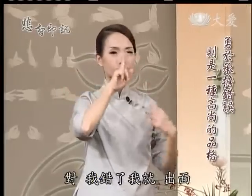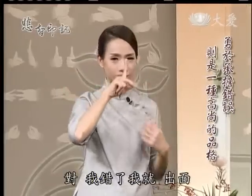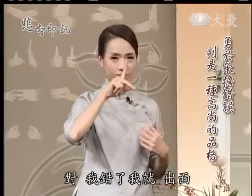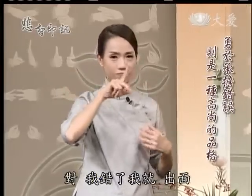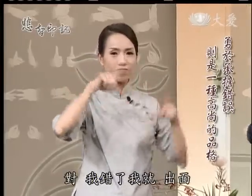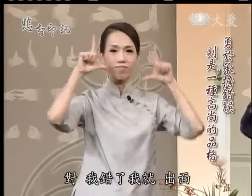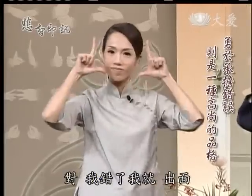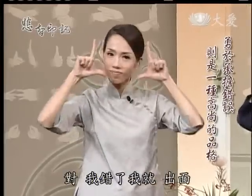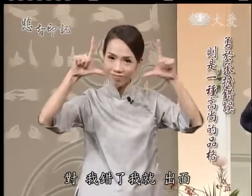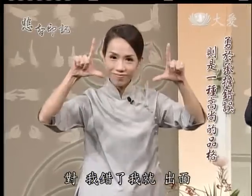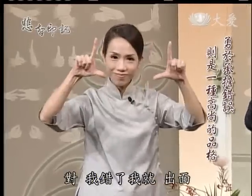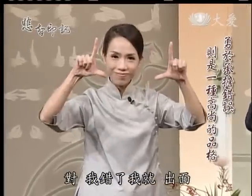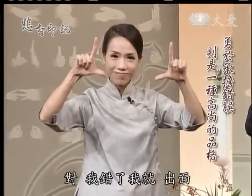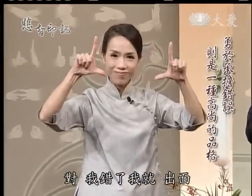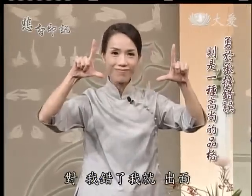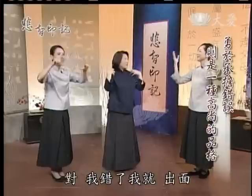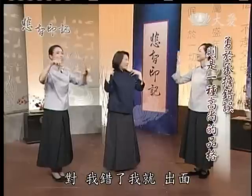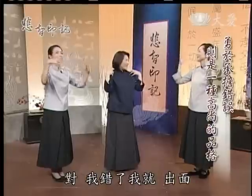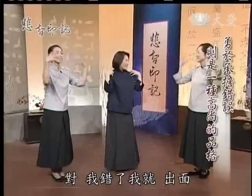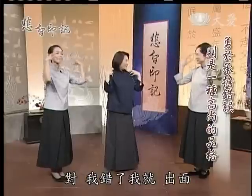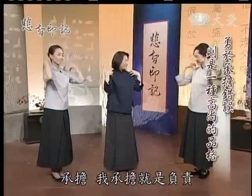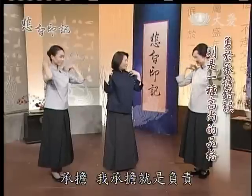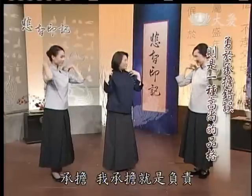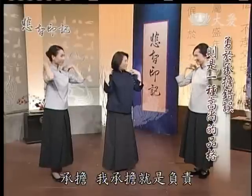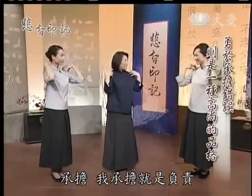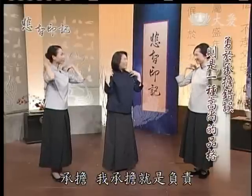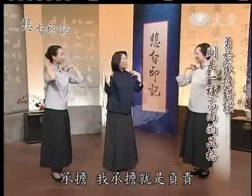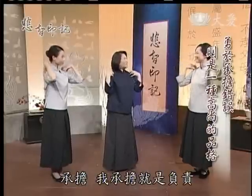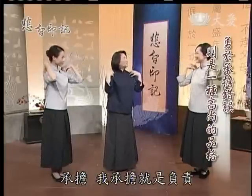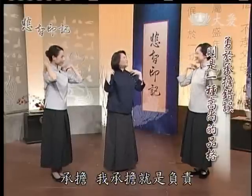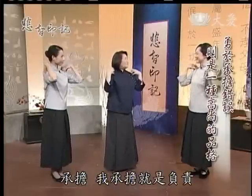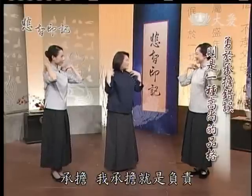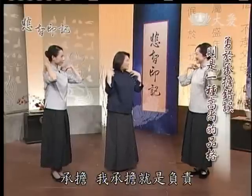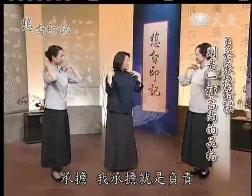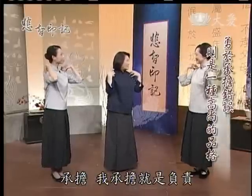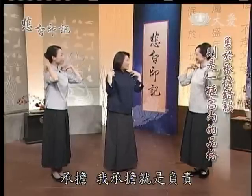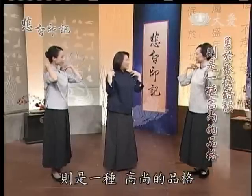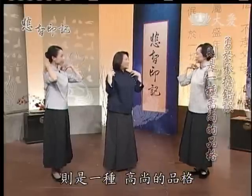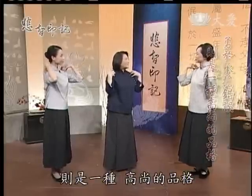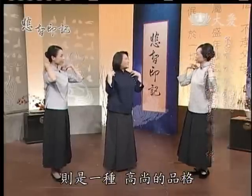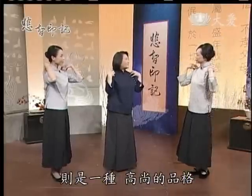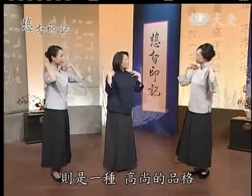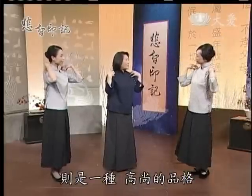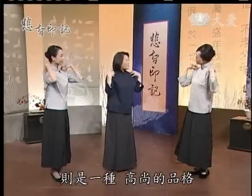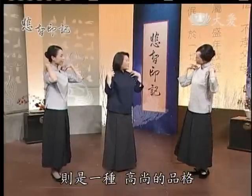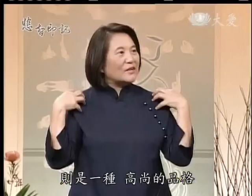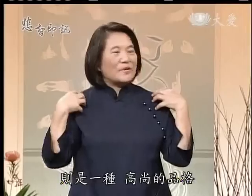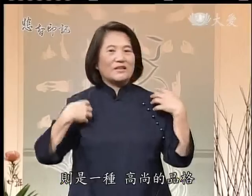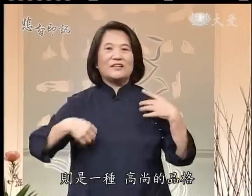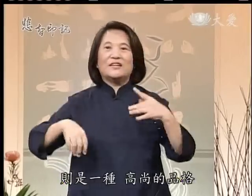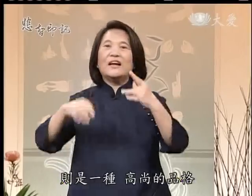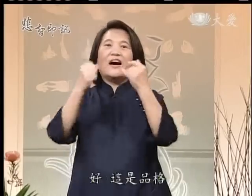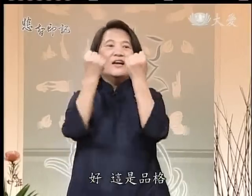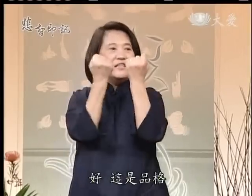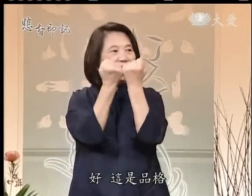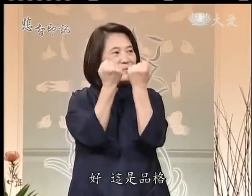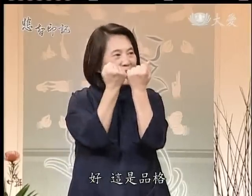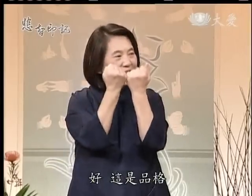错了，我就 出面，哎，承担， 承担就是负责， 这 是一种高尚的品格。好，这是品